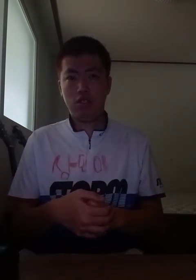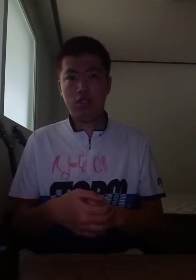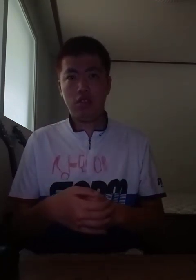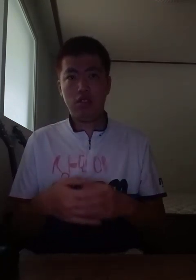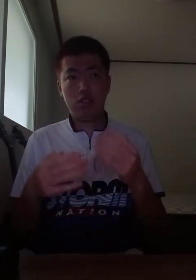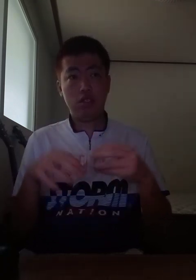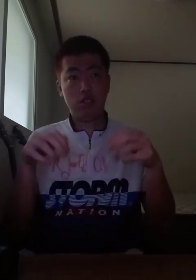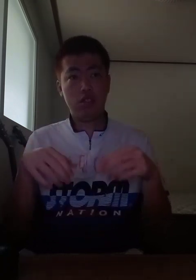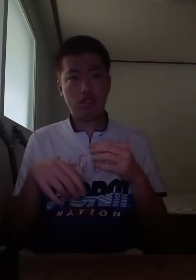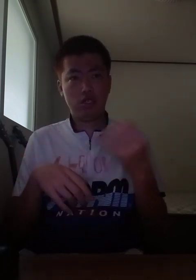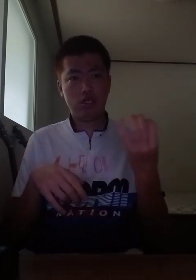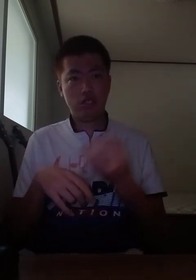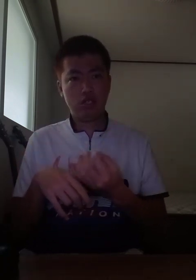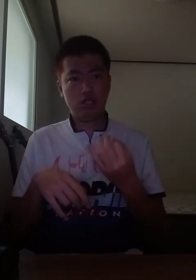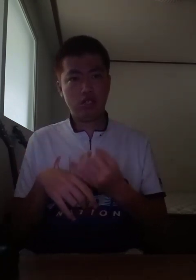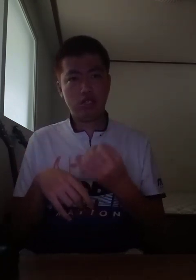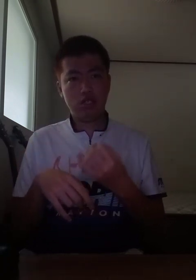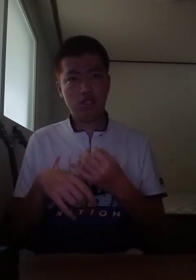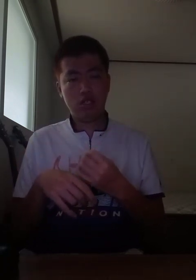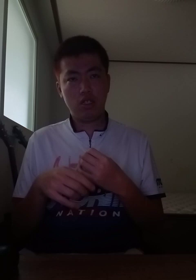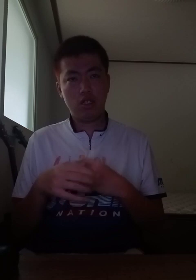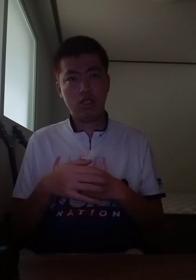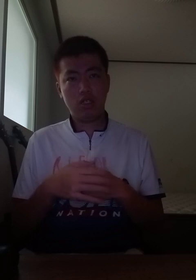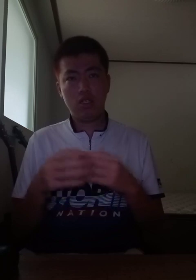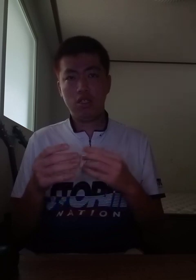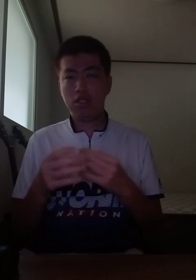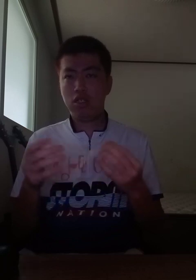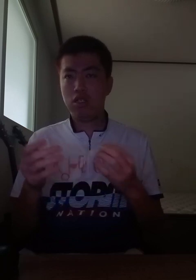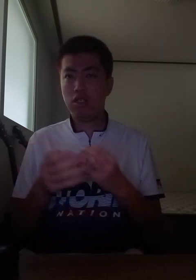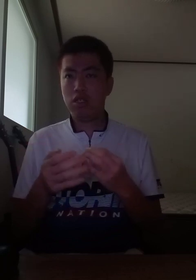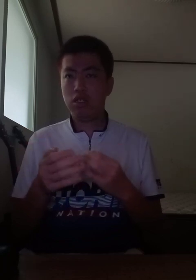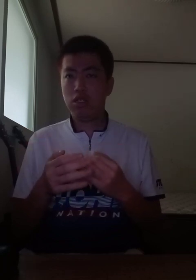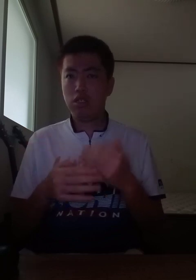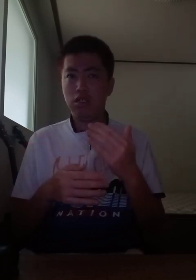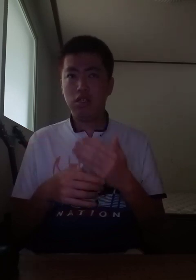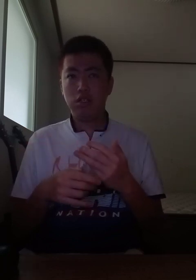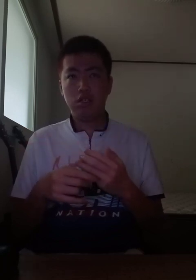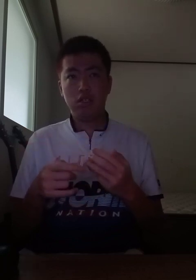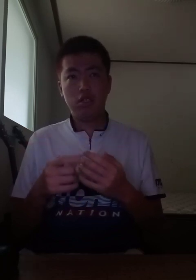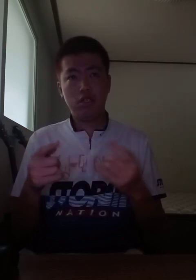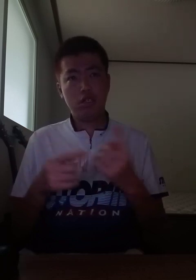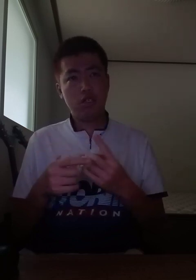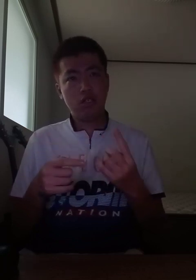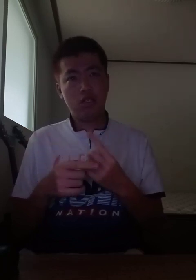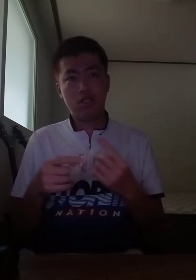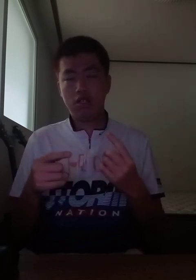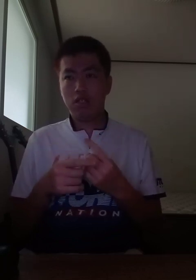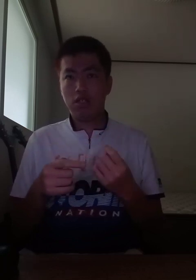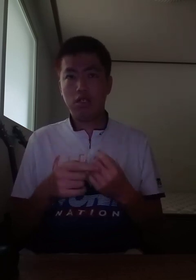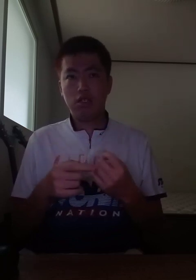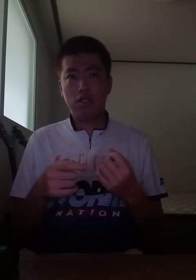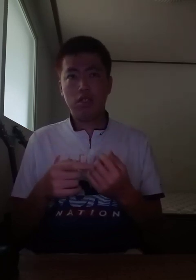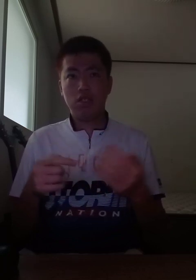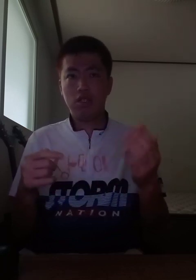떨어질 수도 있고 문에 끼일 수도 있는데 꼭 이 지름길로 가야 하는 걸까요? 돌아가는 길과 얼마나 차이가 나는지 이